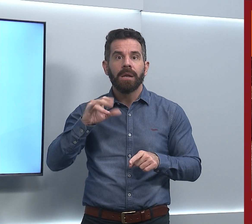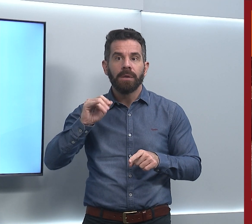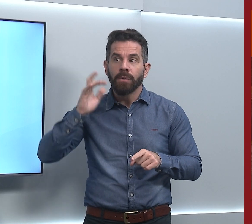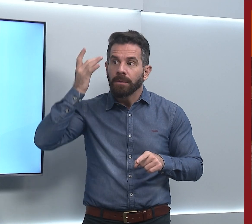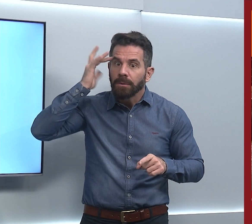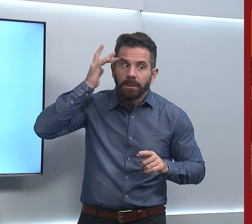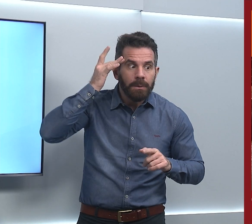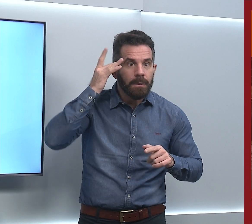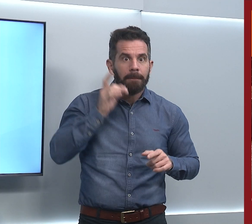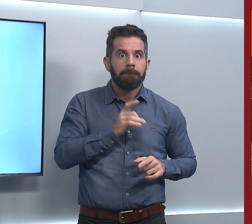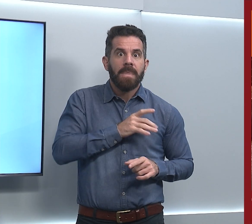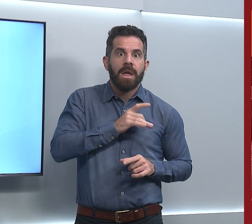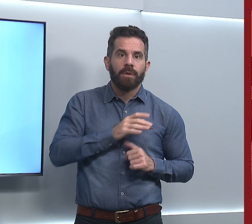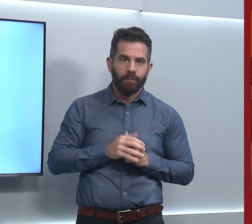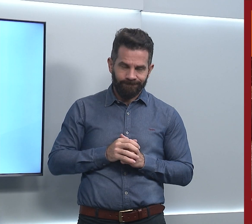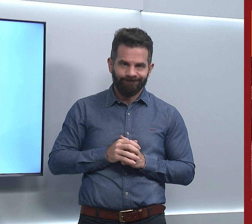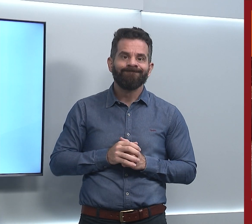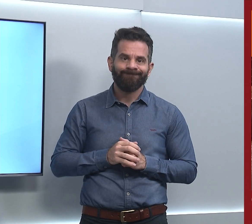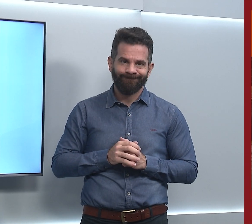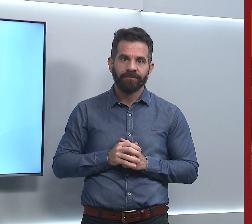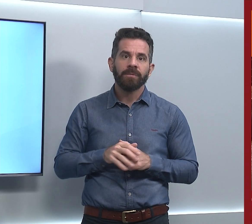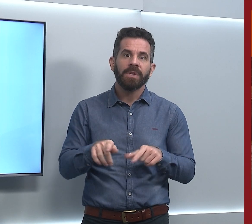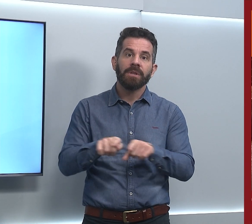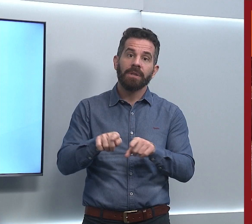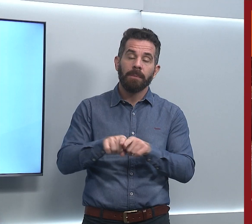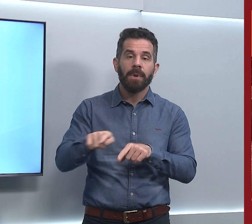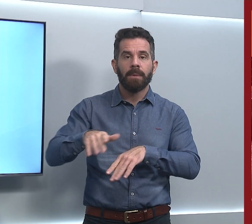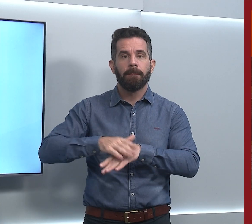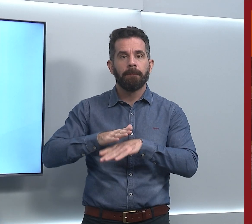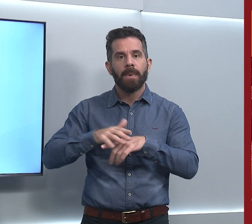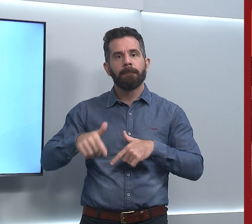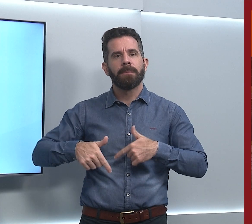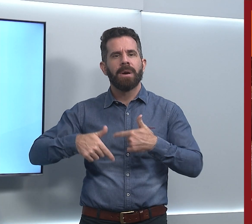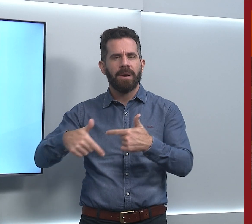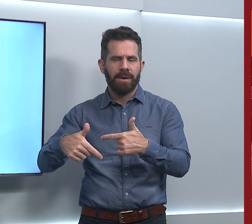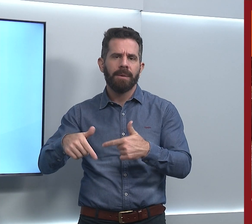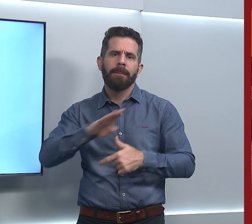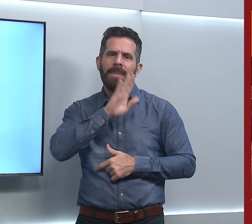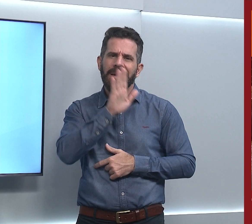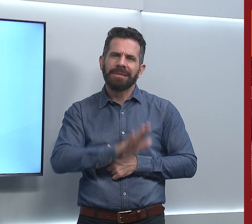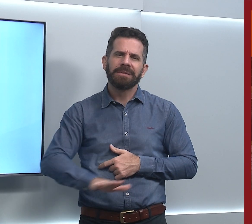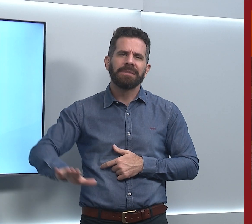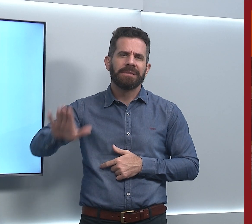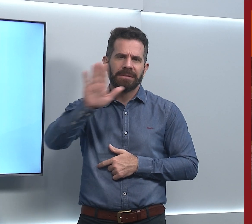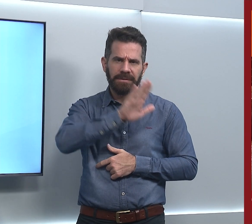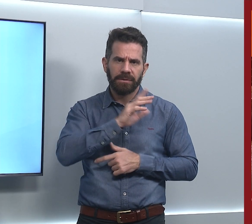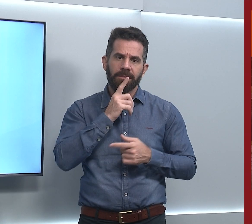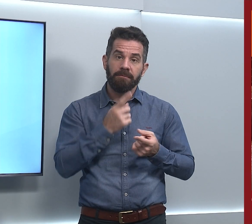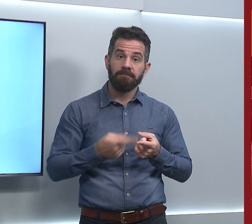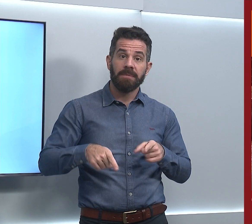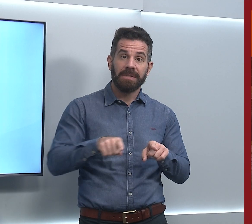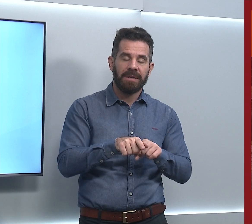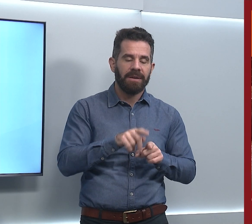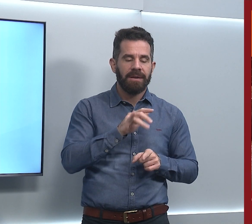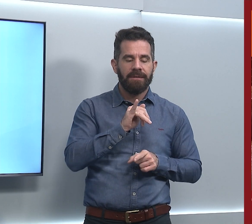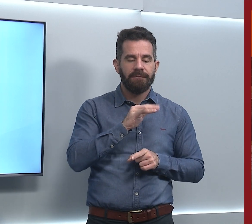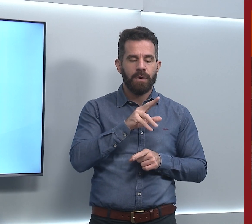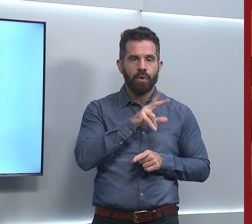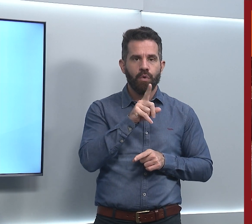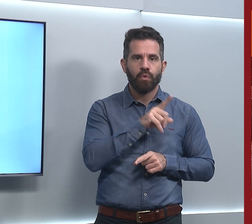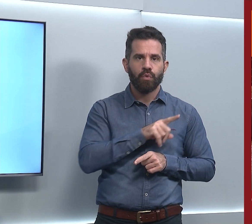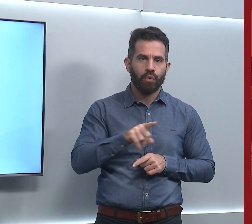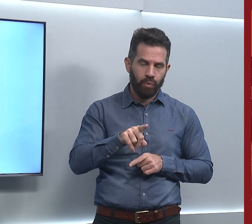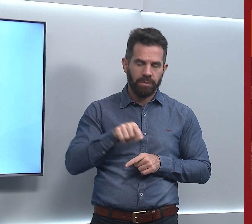foi realizado pela Secretaria Nacional de Políticas Penais, em parceria com a Fiocruz. Ela destaca